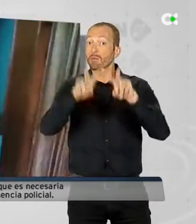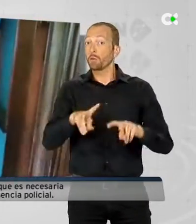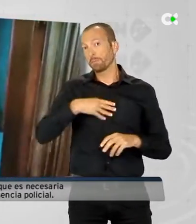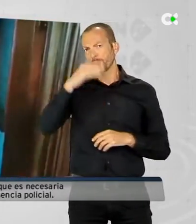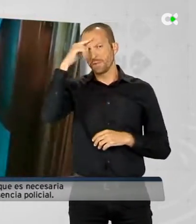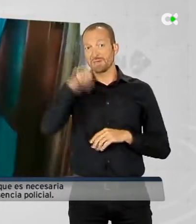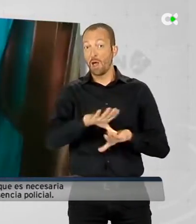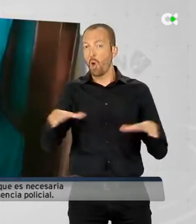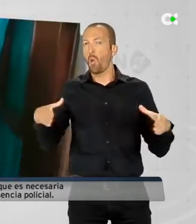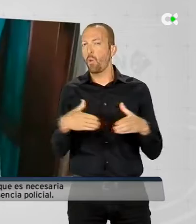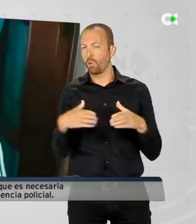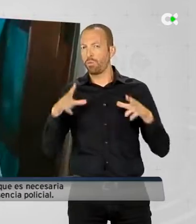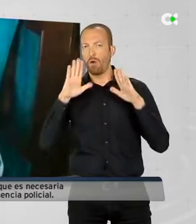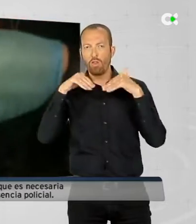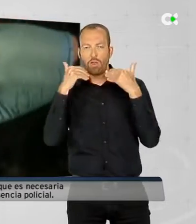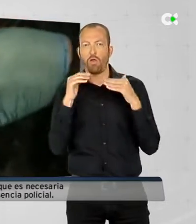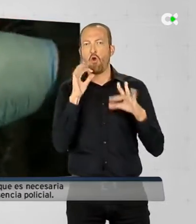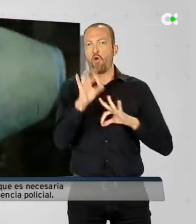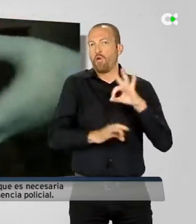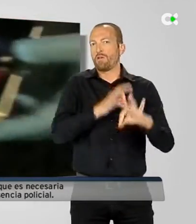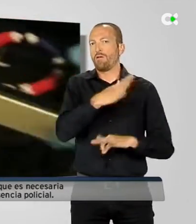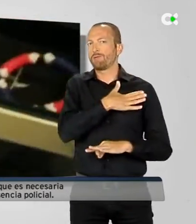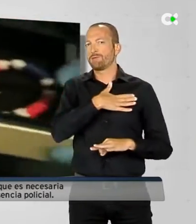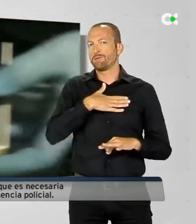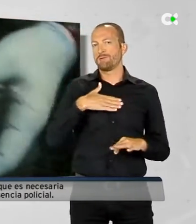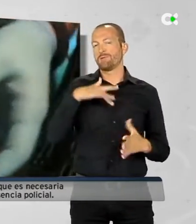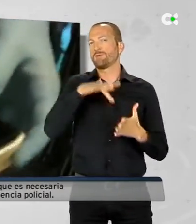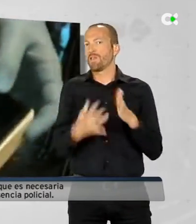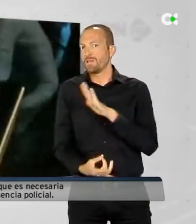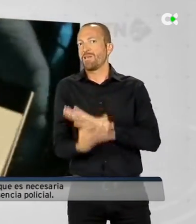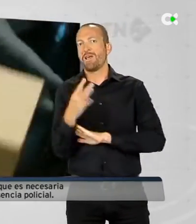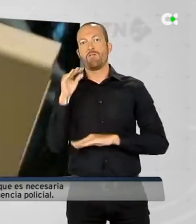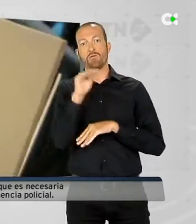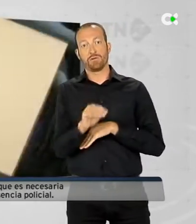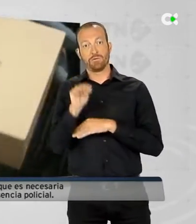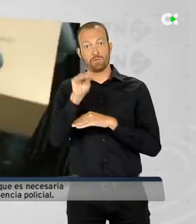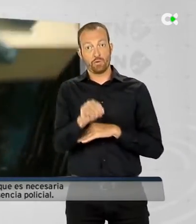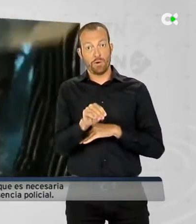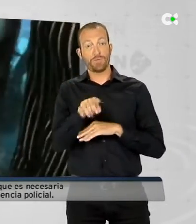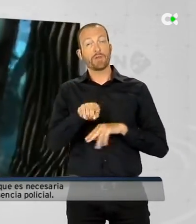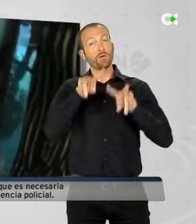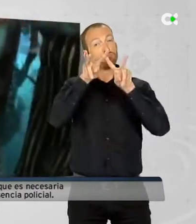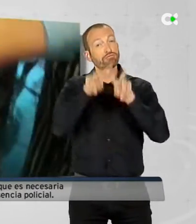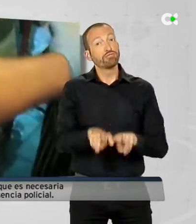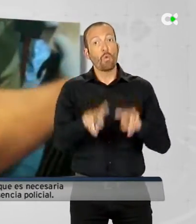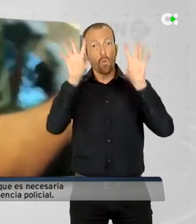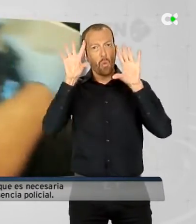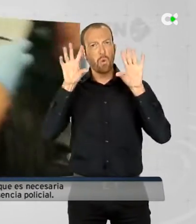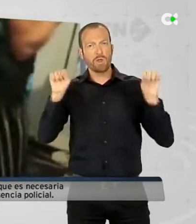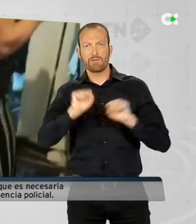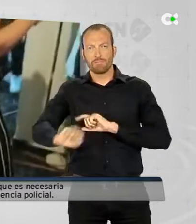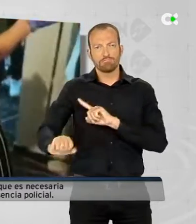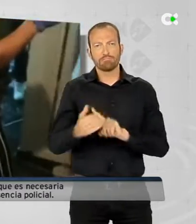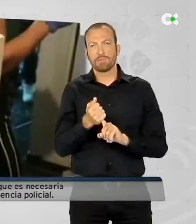apuntan a que son bandas organizadas que tratan de asentarse en la isla majorera. Durante los registros, la Guardia Civil se incautó